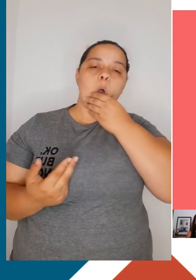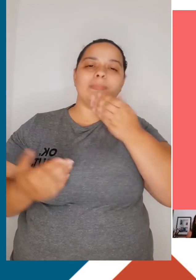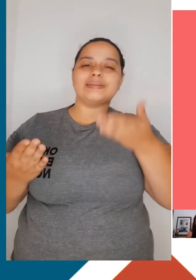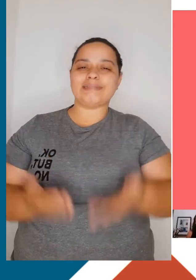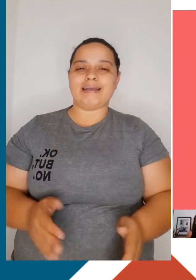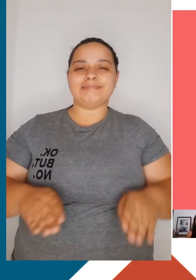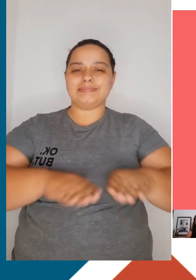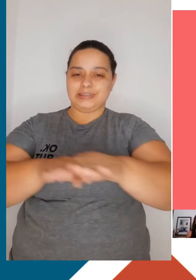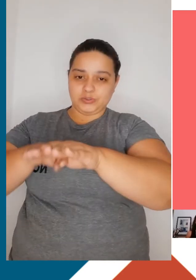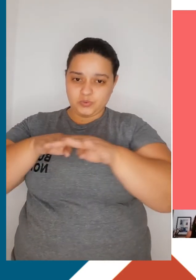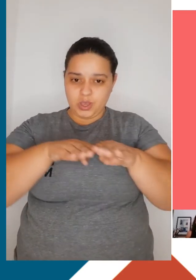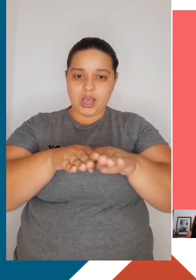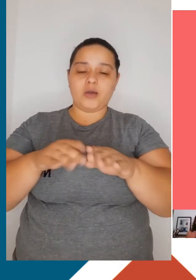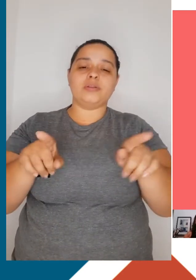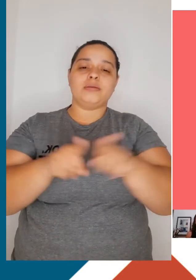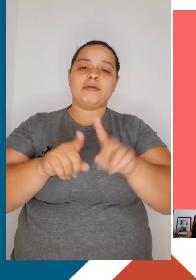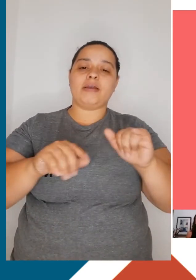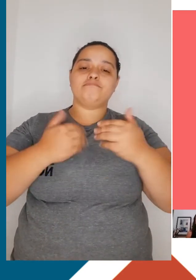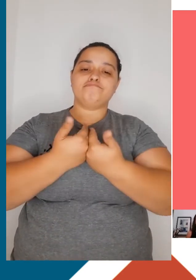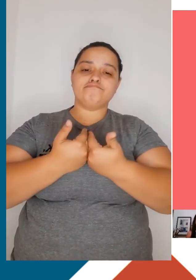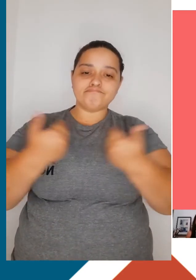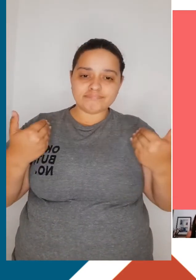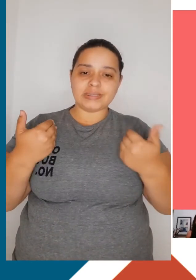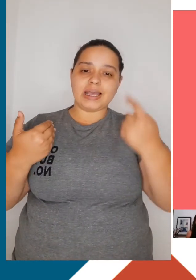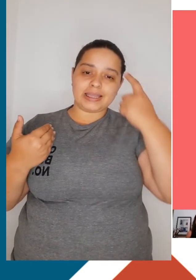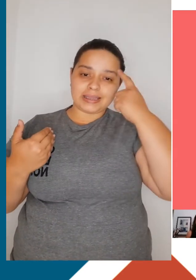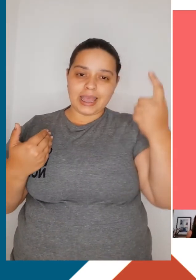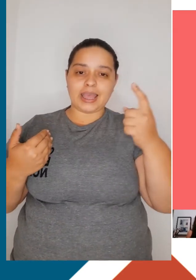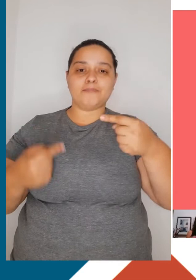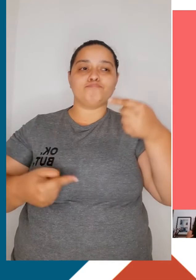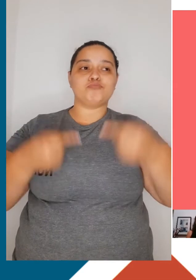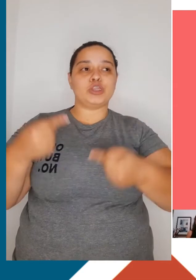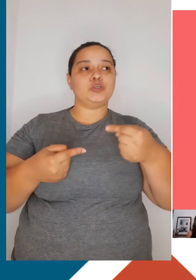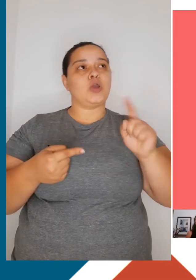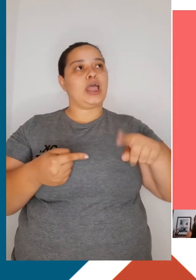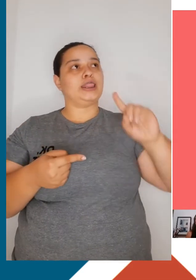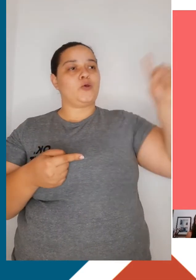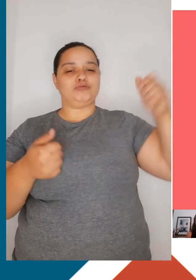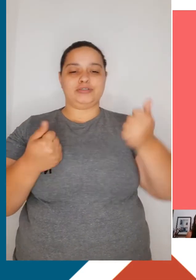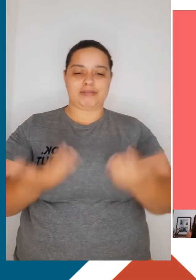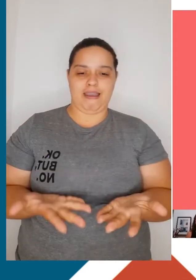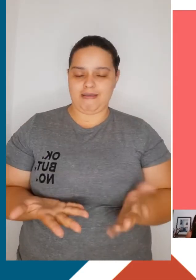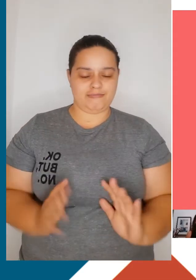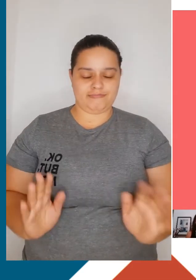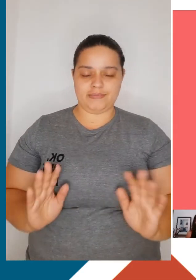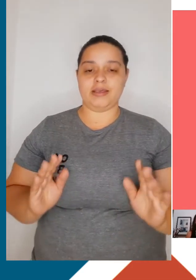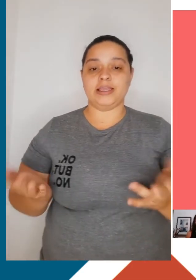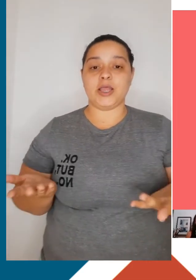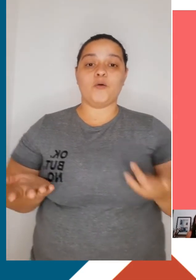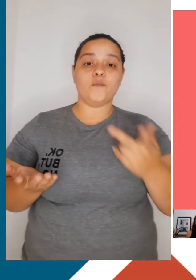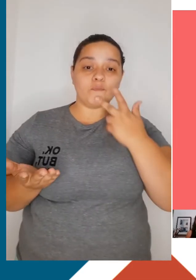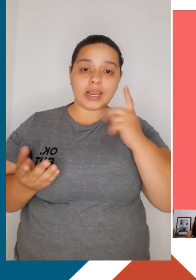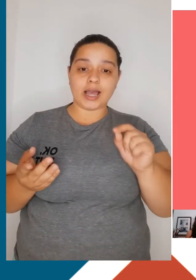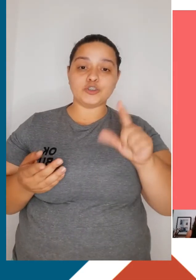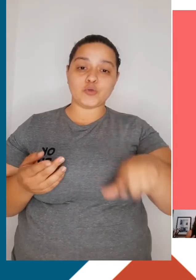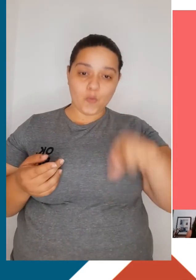nascem iguais, vai então romper com a ideia de que os direitos políticos são concedidos por Deus e vai passar a afirmar que eles são então